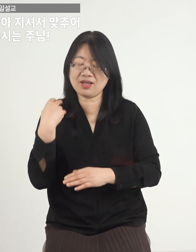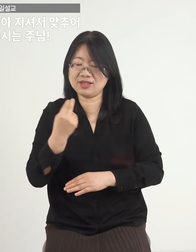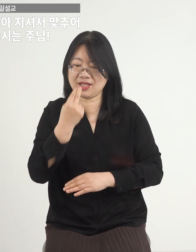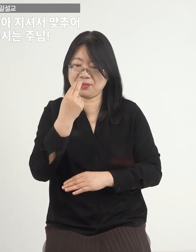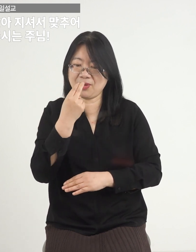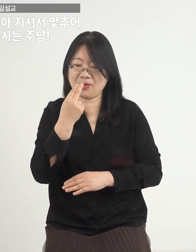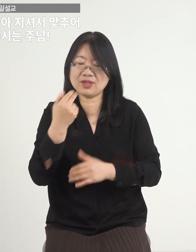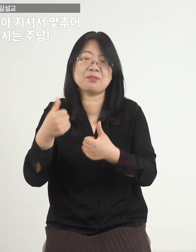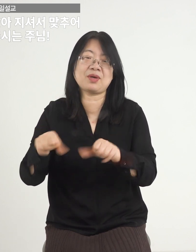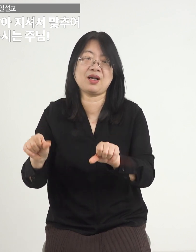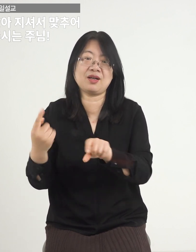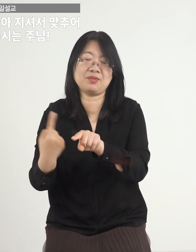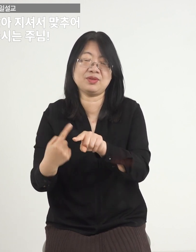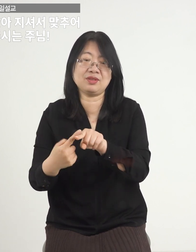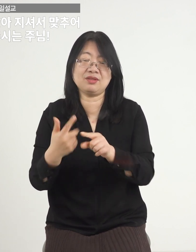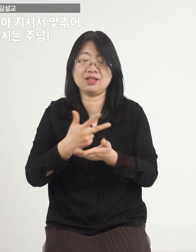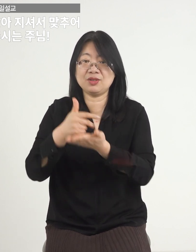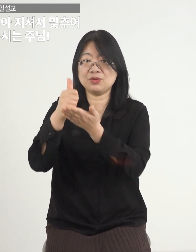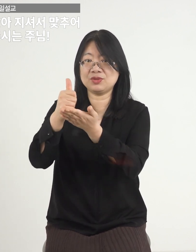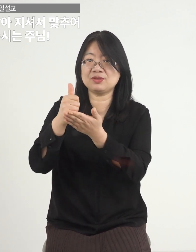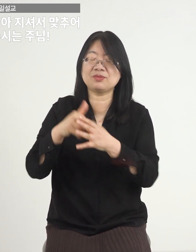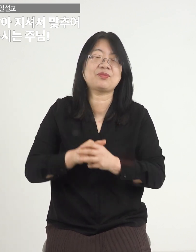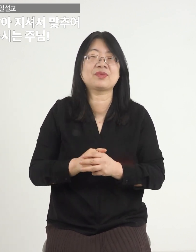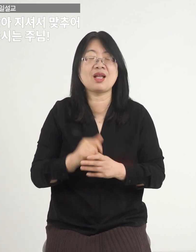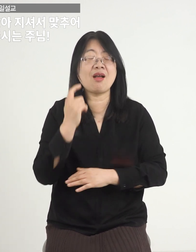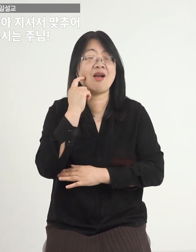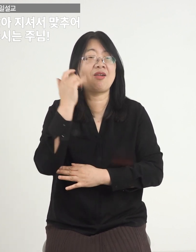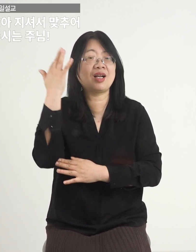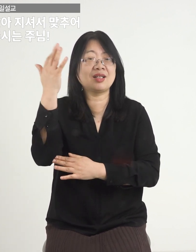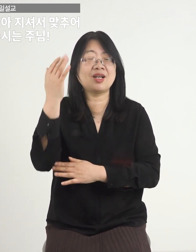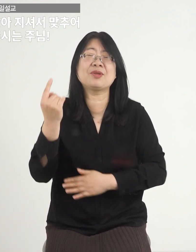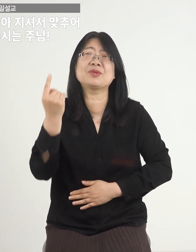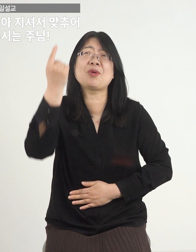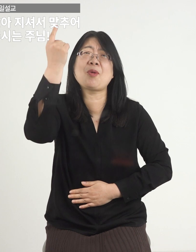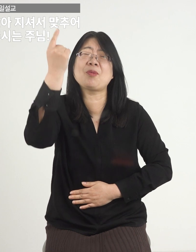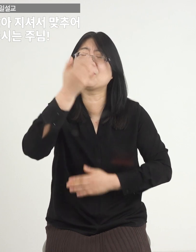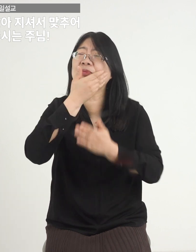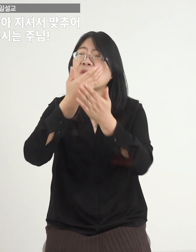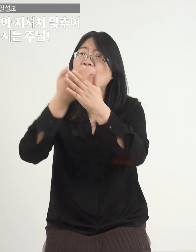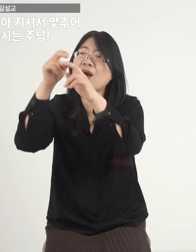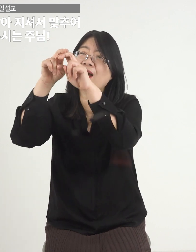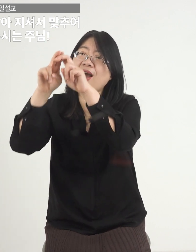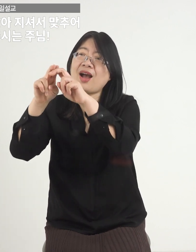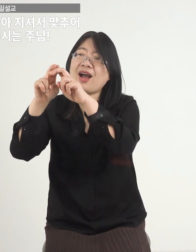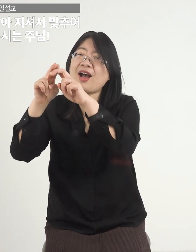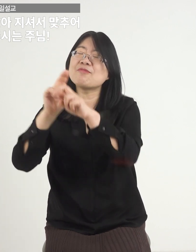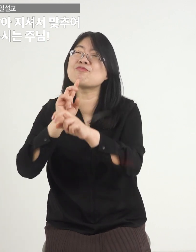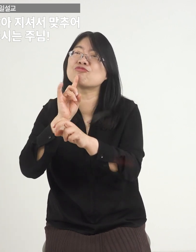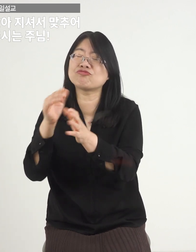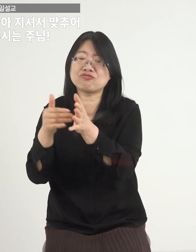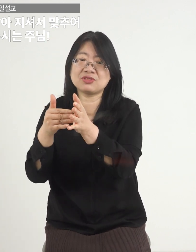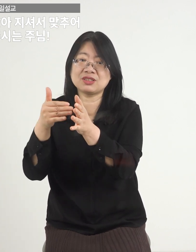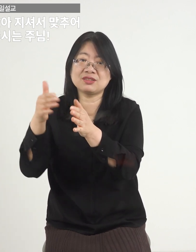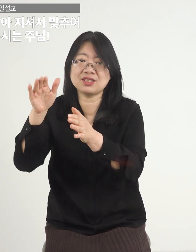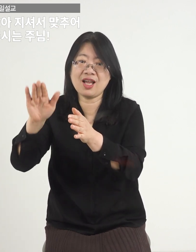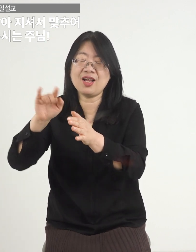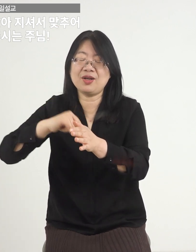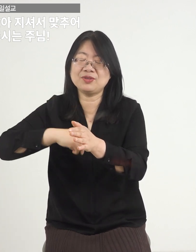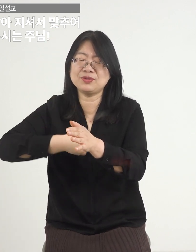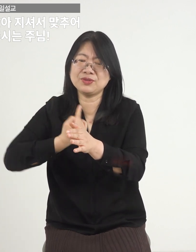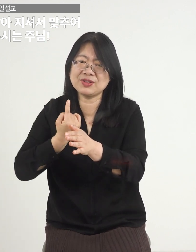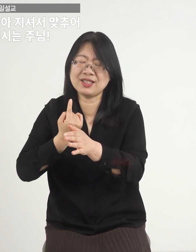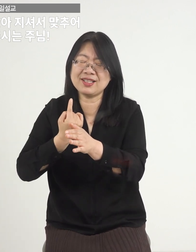잃어버리는 겁니다. 주님이 영광스러운 높고 높은 보좌에 앉으실 분인데